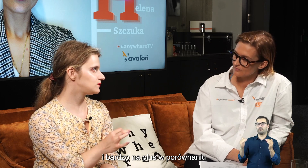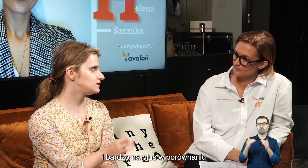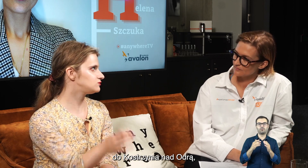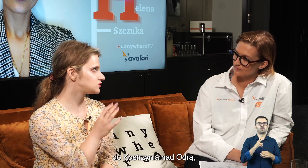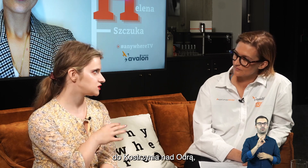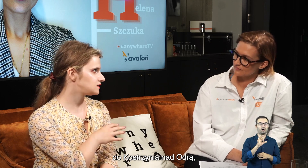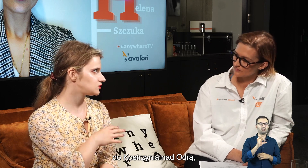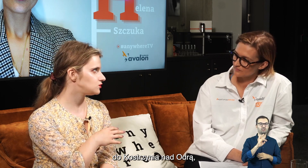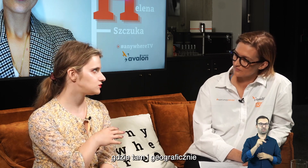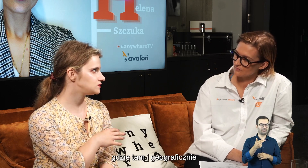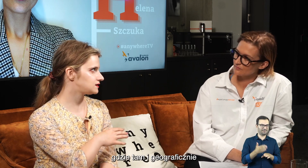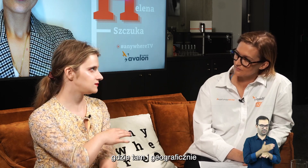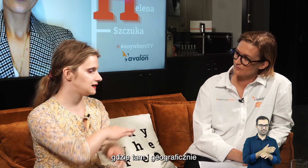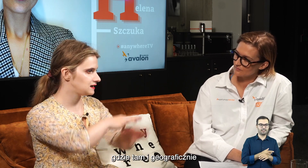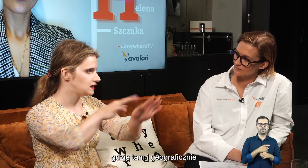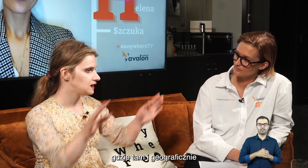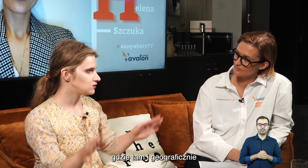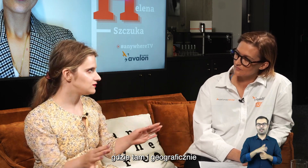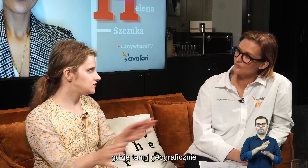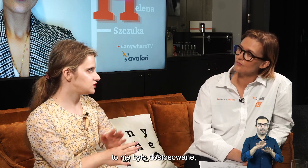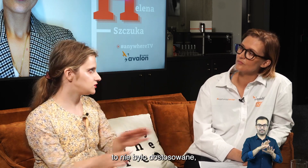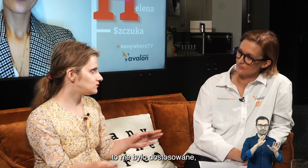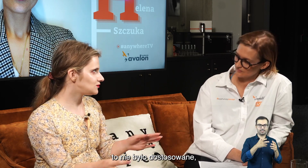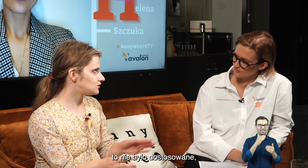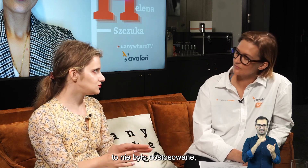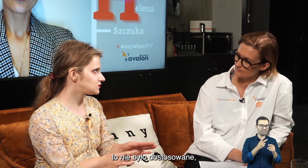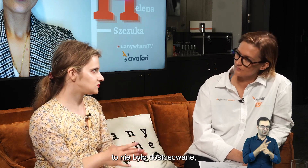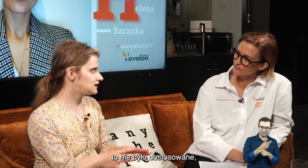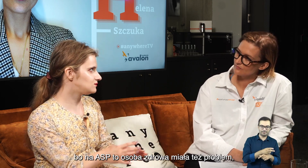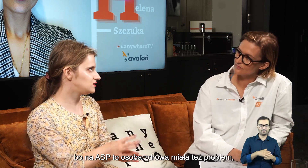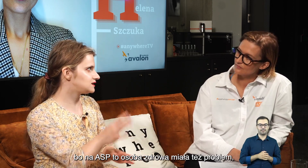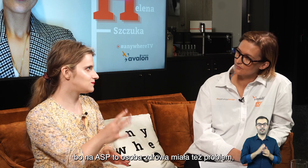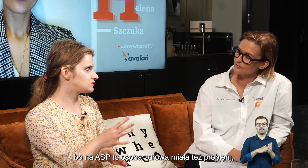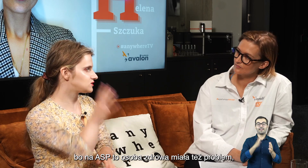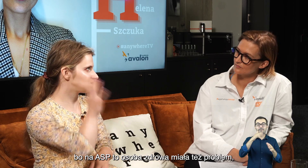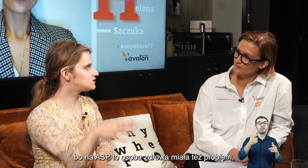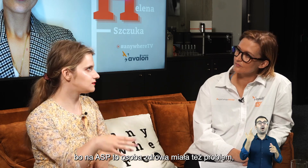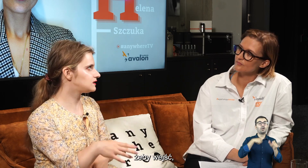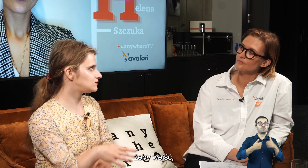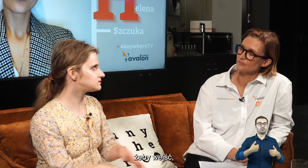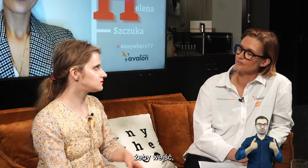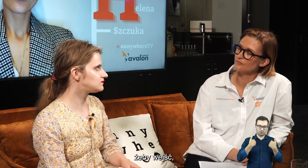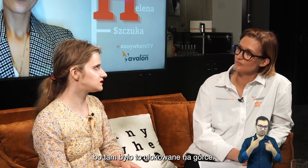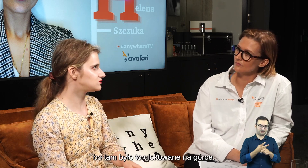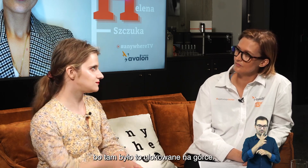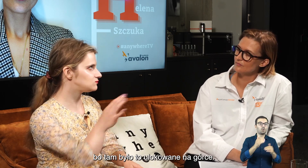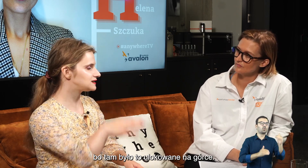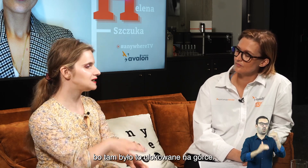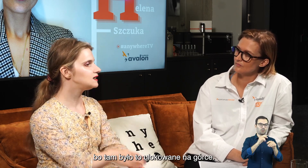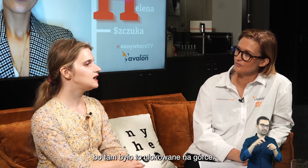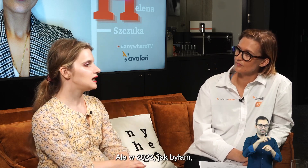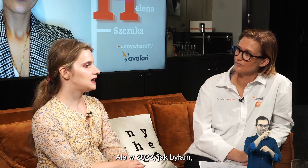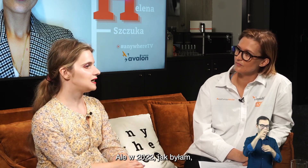plus w porównaniu do Kostrzyny nad Odrą, gdzie tam i geograficznie to nie było dostosowane, bo na SP to osoba zdrowa miała problem, żeby wejść, bo tam na